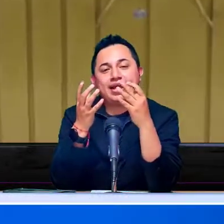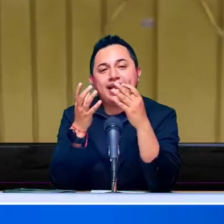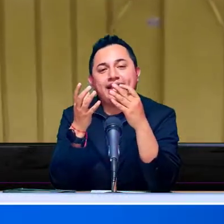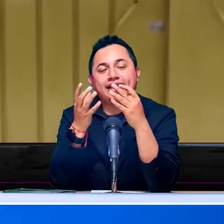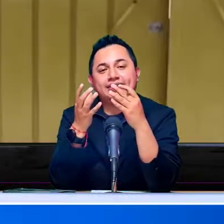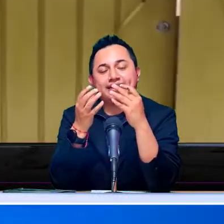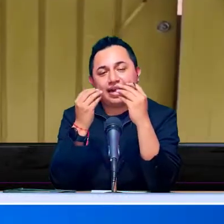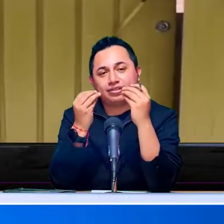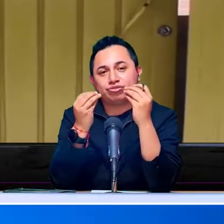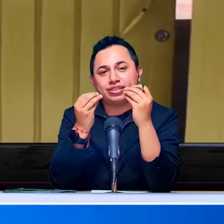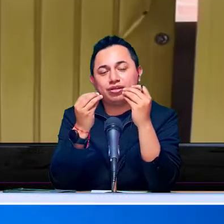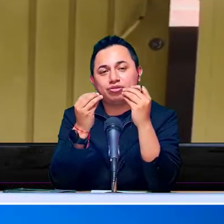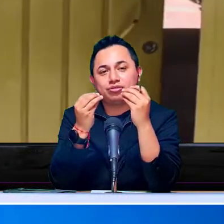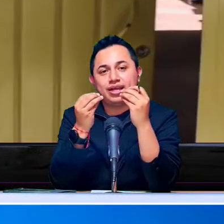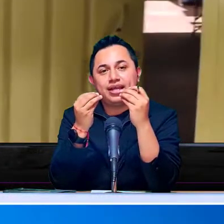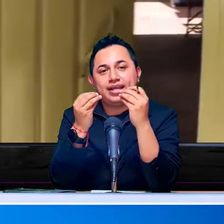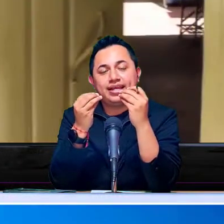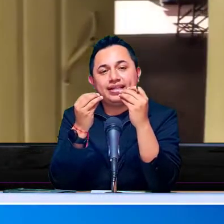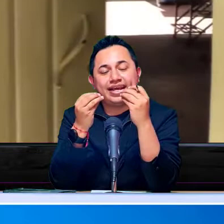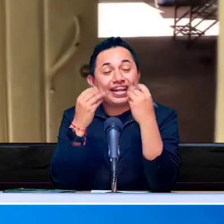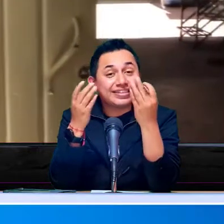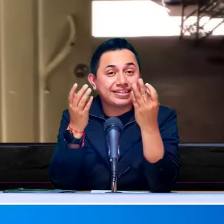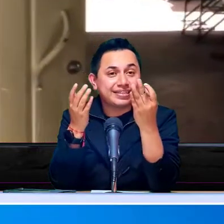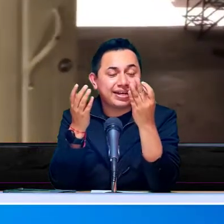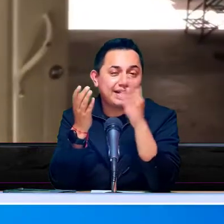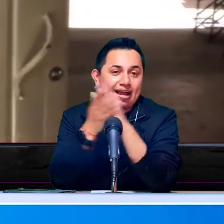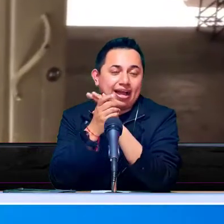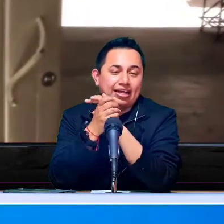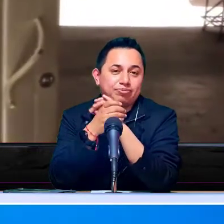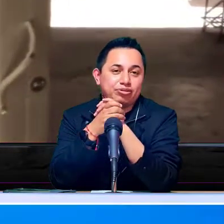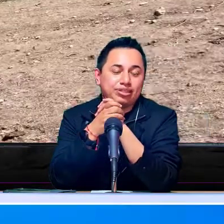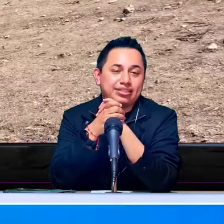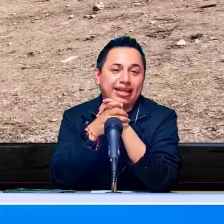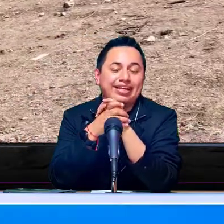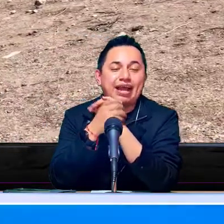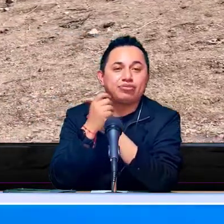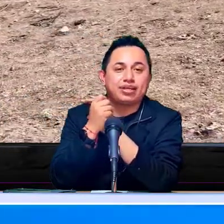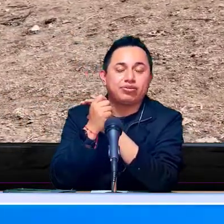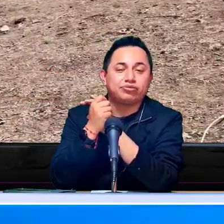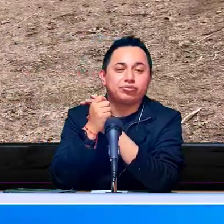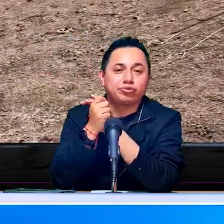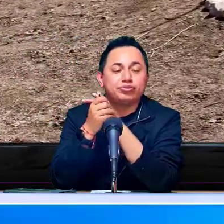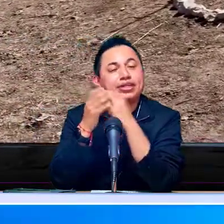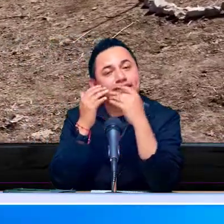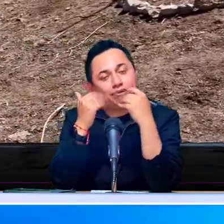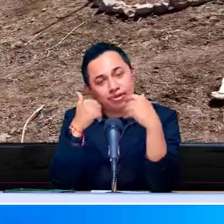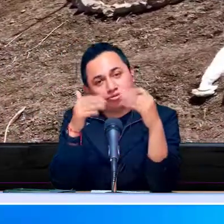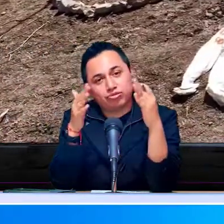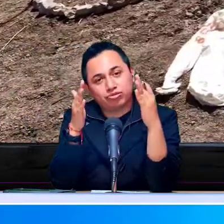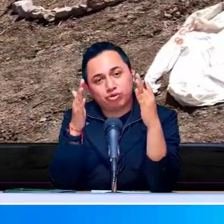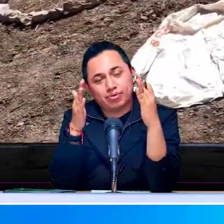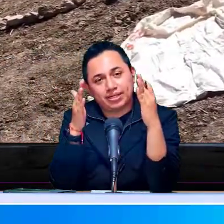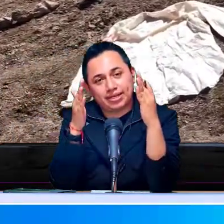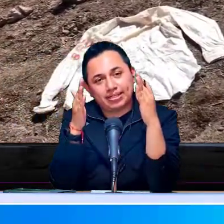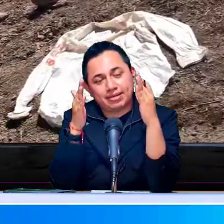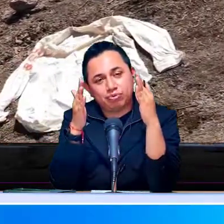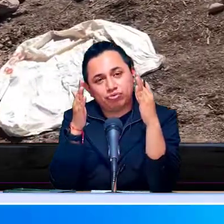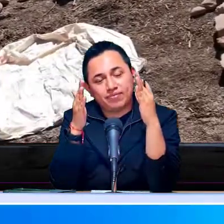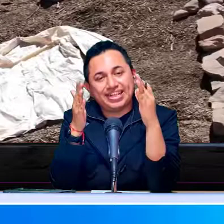cerrar estos ciclos y dejar descansar aquellas personas que ya no están con nosotros y también nosotros comprender que tenemos una vida